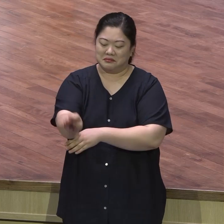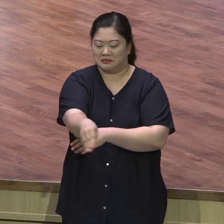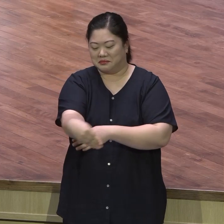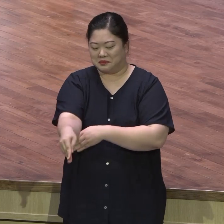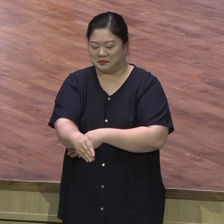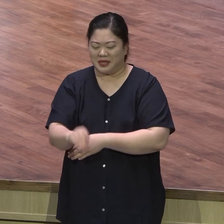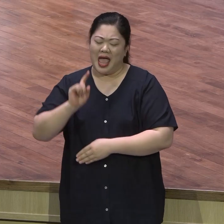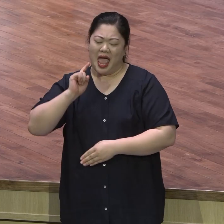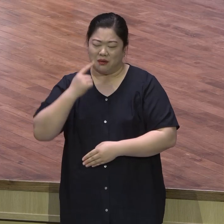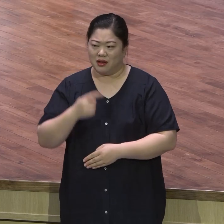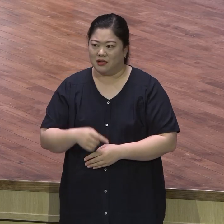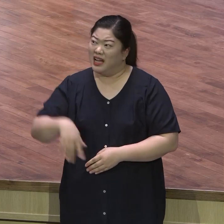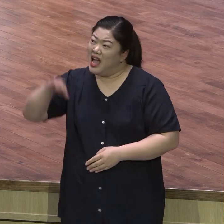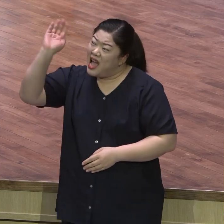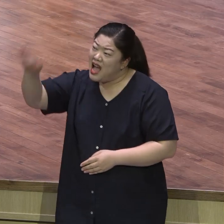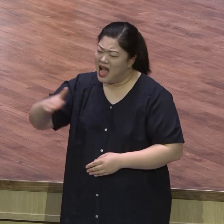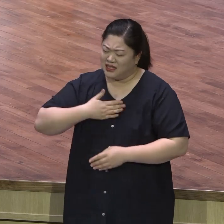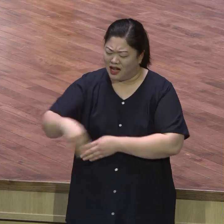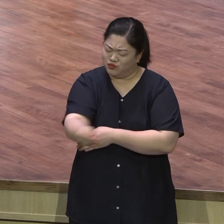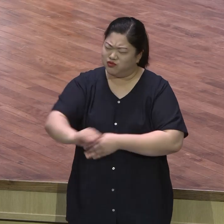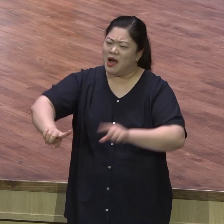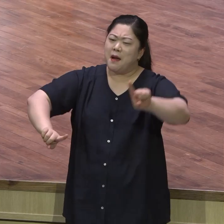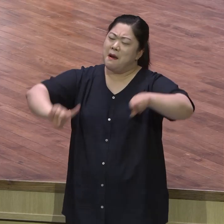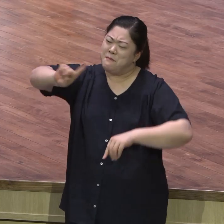액자는 100개라도 쓰고 싶을게.